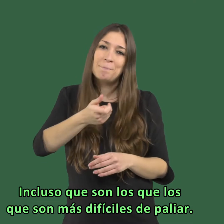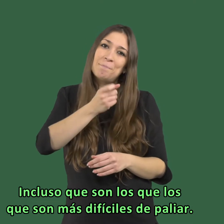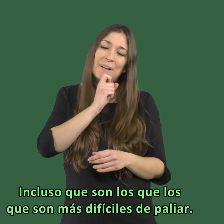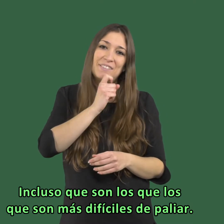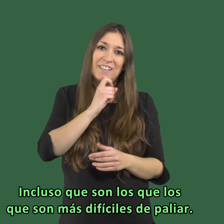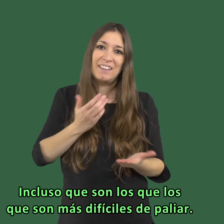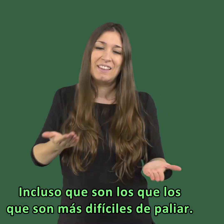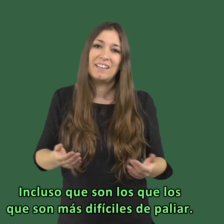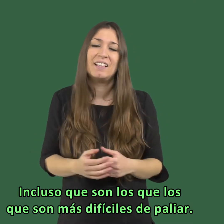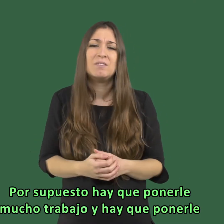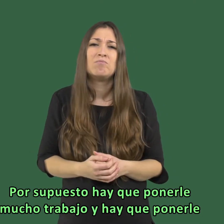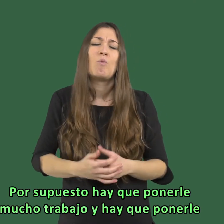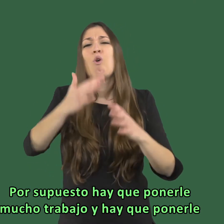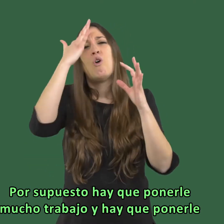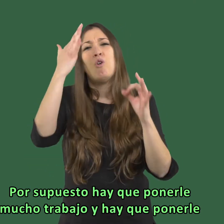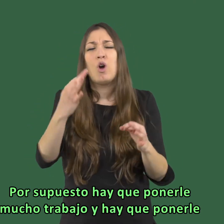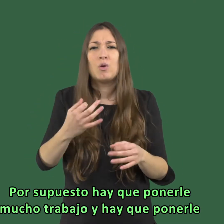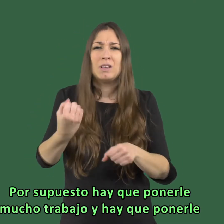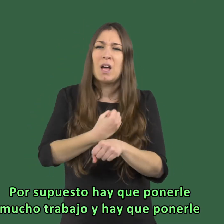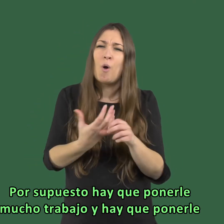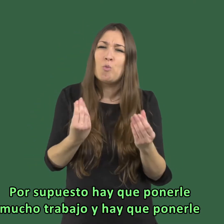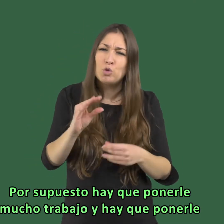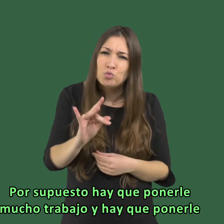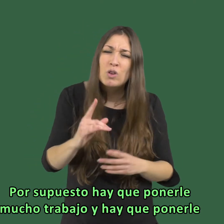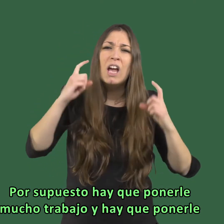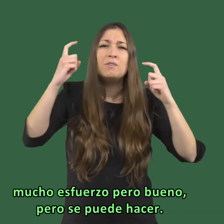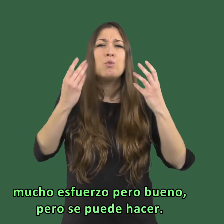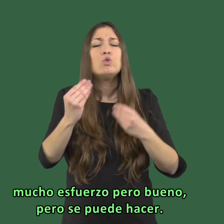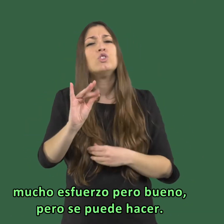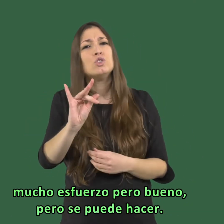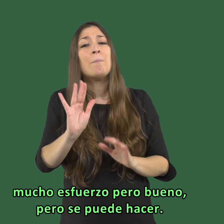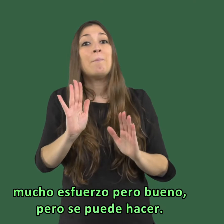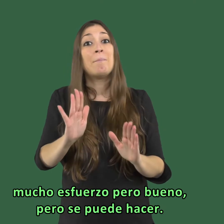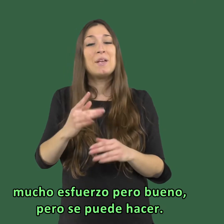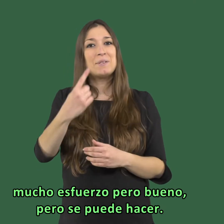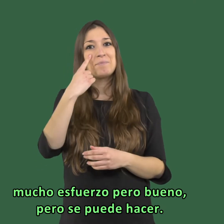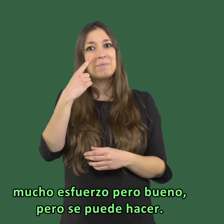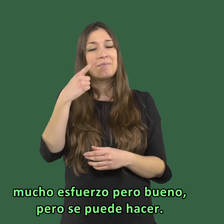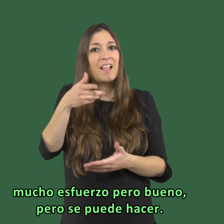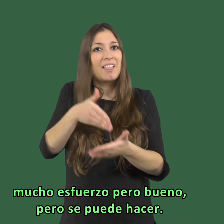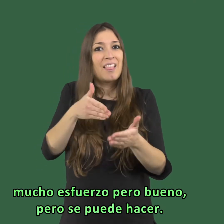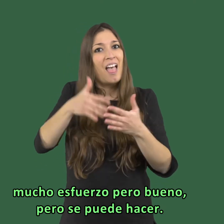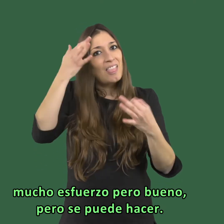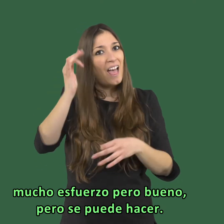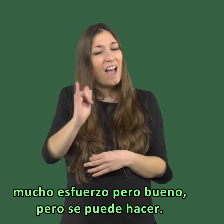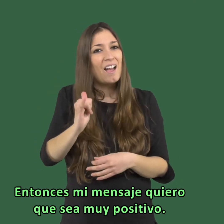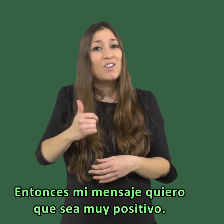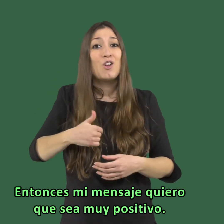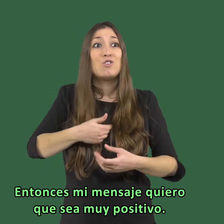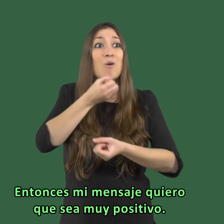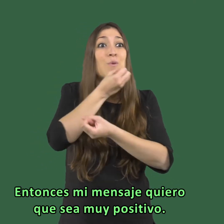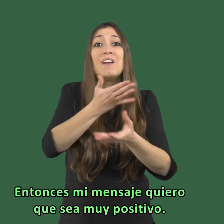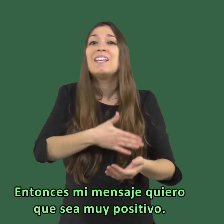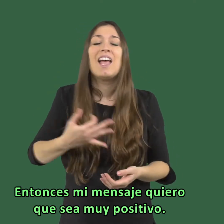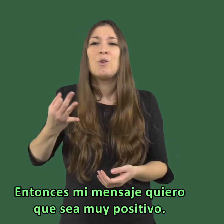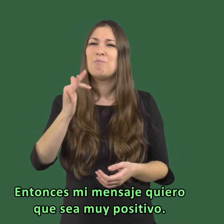difíciles de paliar, ¿no? Por supuesto hay que ponerle mucho trabajo y hay que ponerle mucho esfuerzo, pero bueno, pero se puede hacer. Entonces mi mensaje